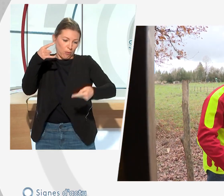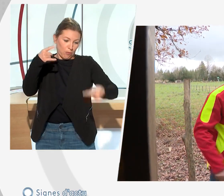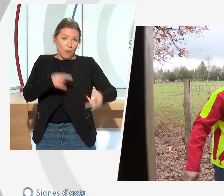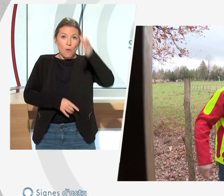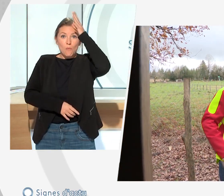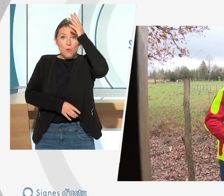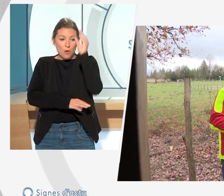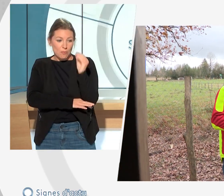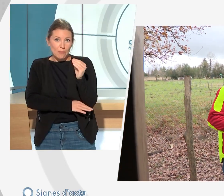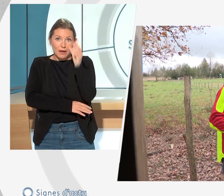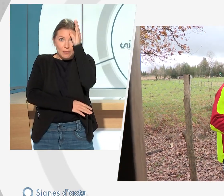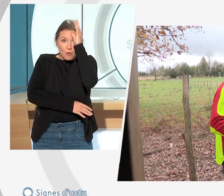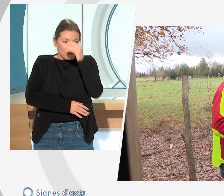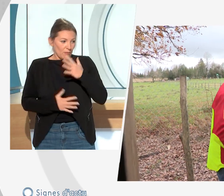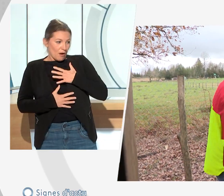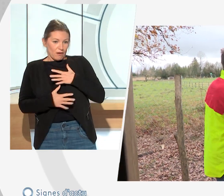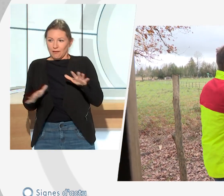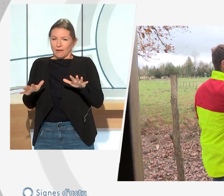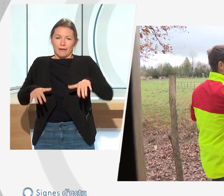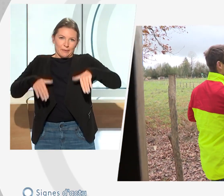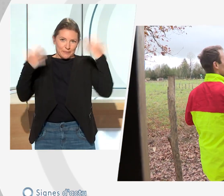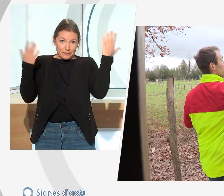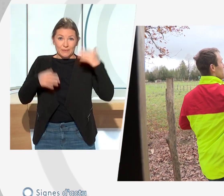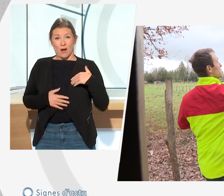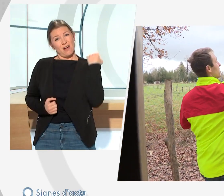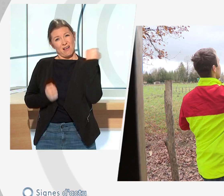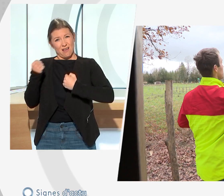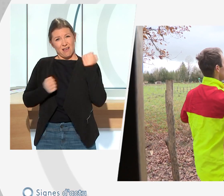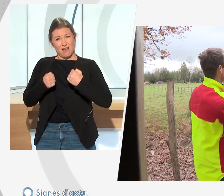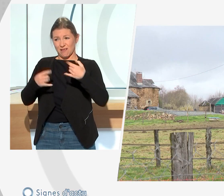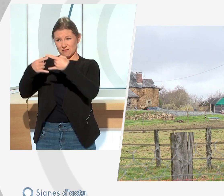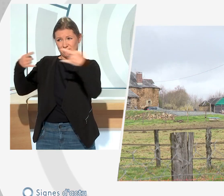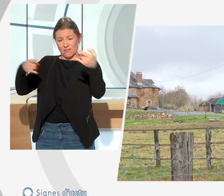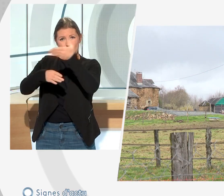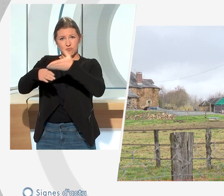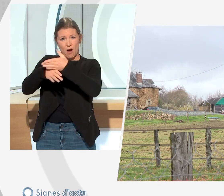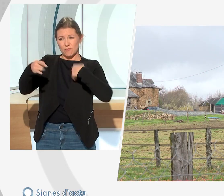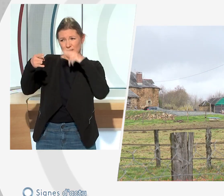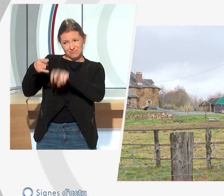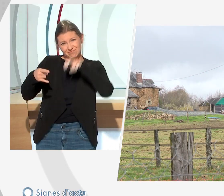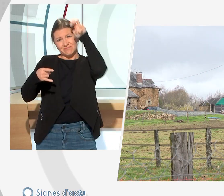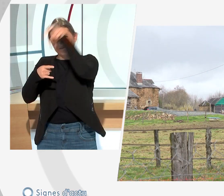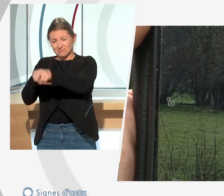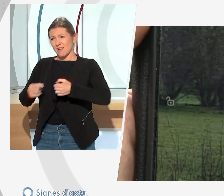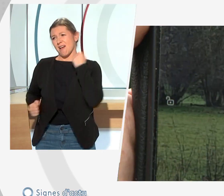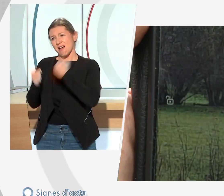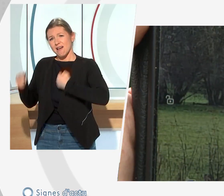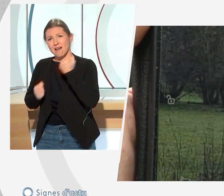suis tombé en bas, il y avait les poules et les poussins, c'était terrible. Et j'ai couru pour sauter tous les bouts de bois pour essayer d'aller courir en direction